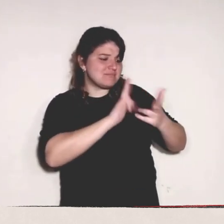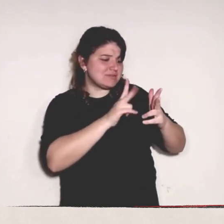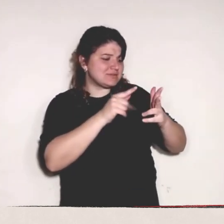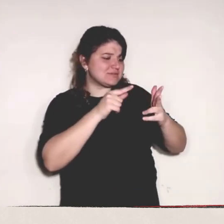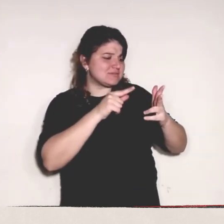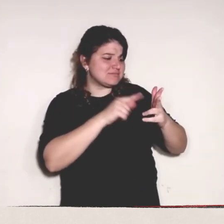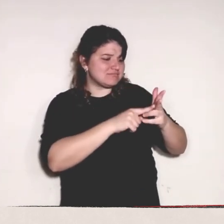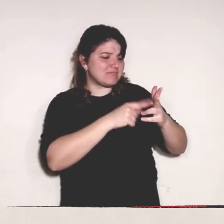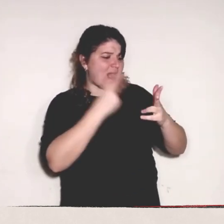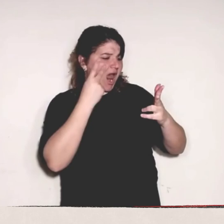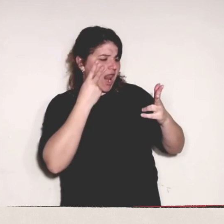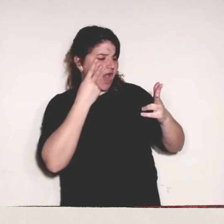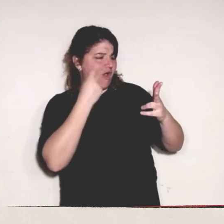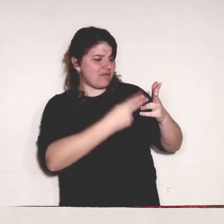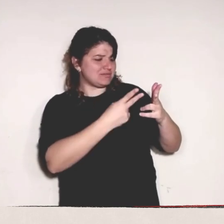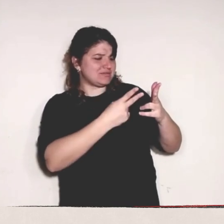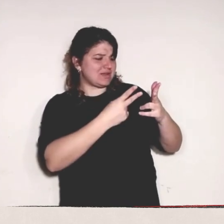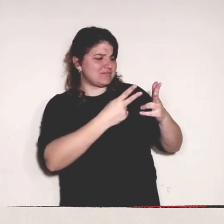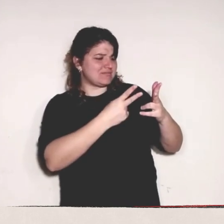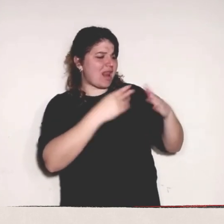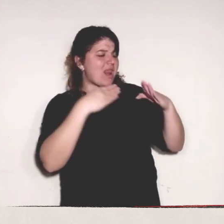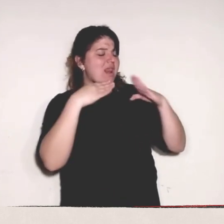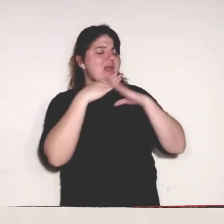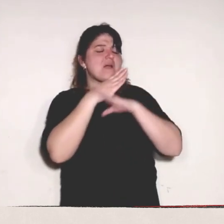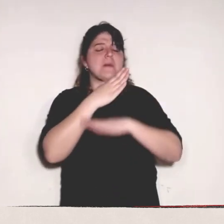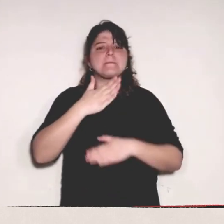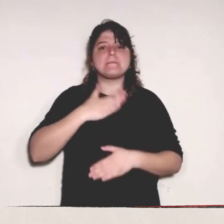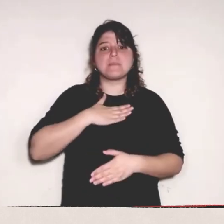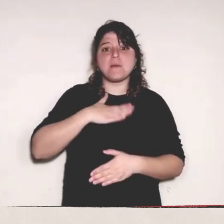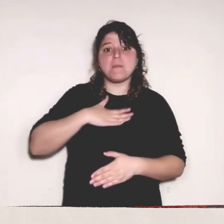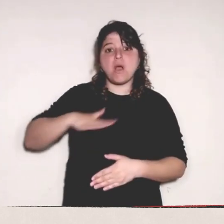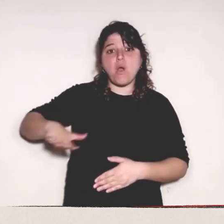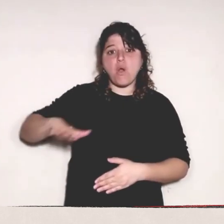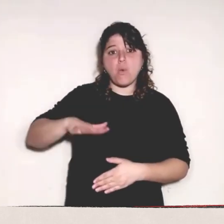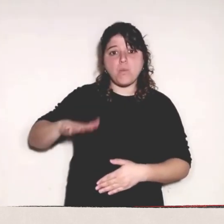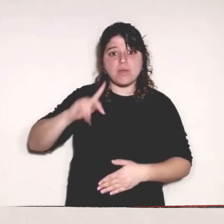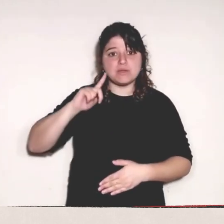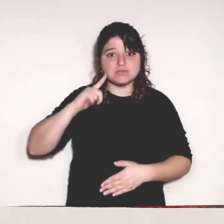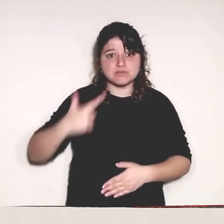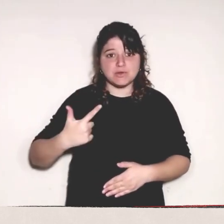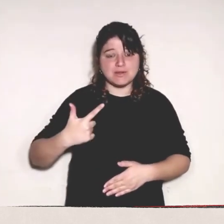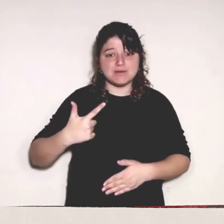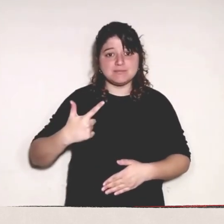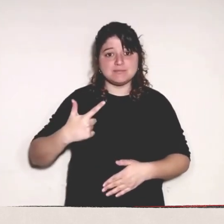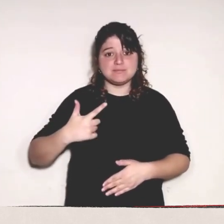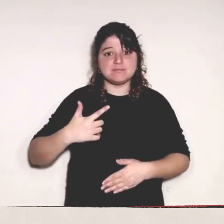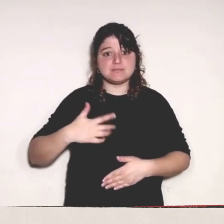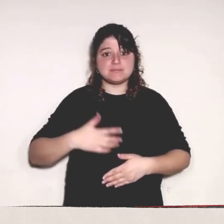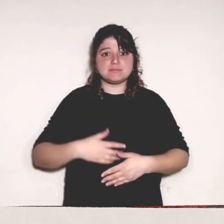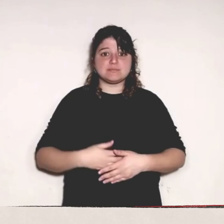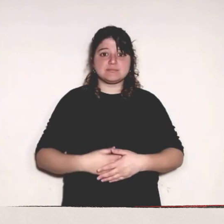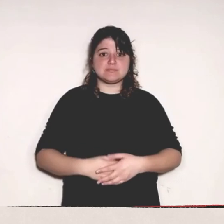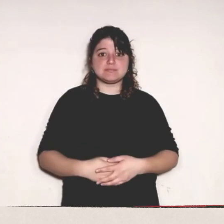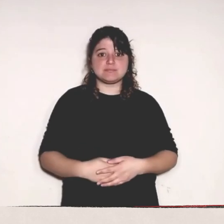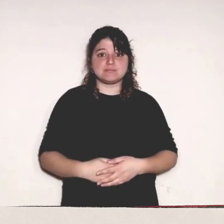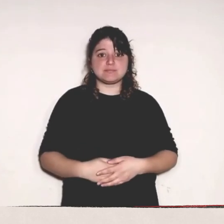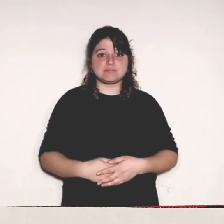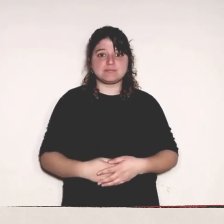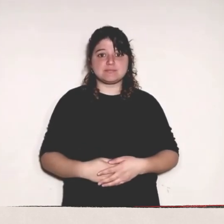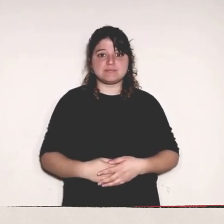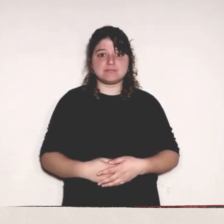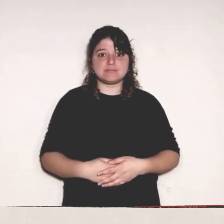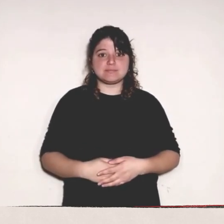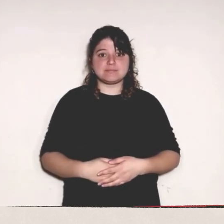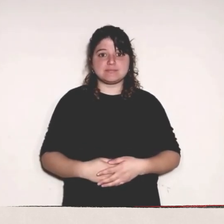nuestros derechos y se va a seguir luchando hasta obtener una ley que reconozca nuestra lengua la